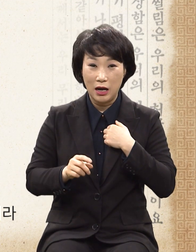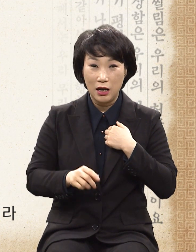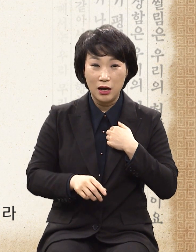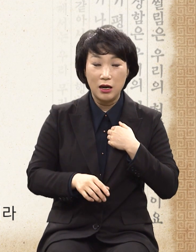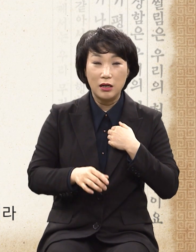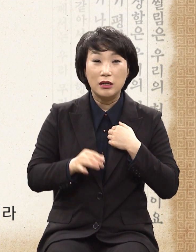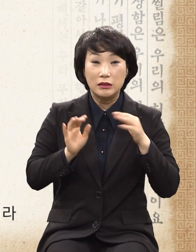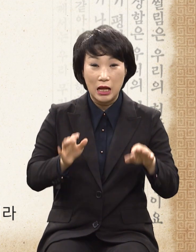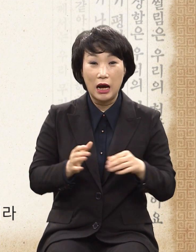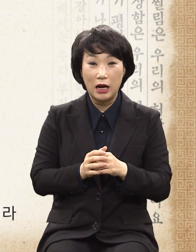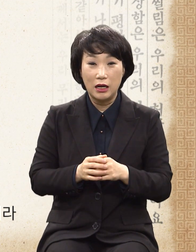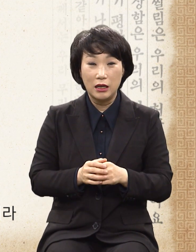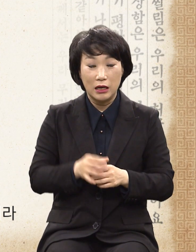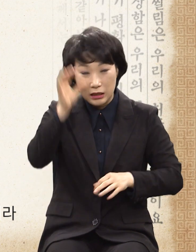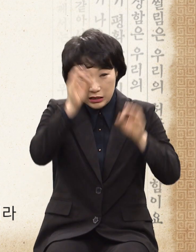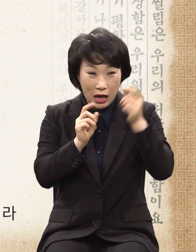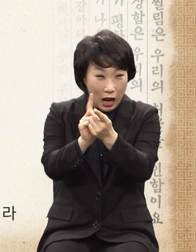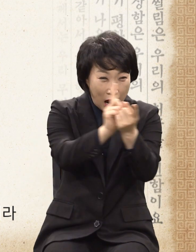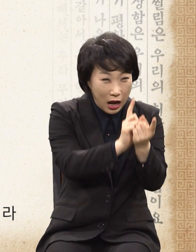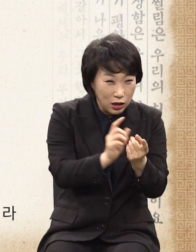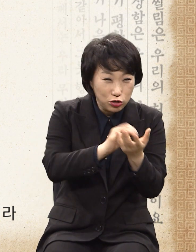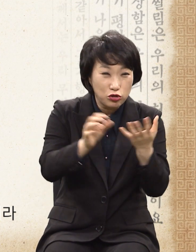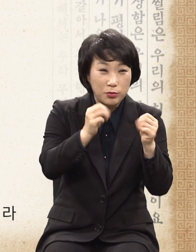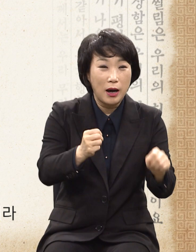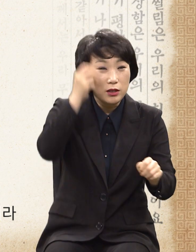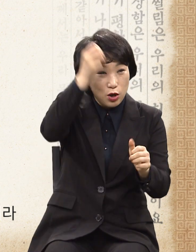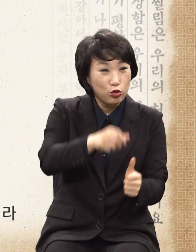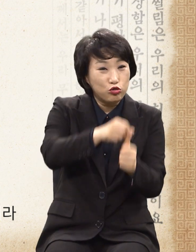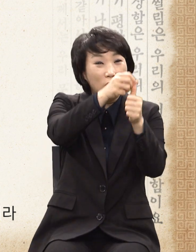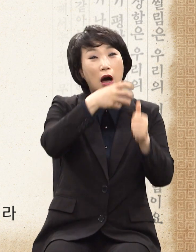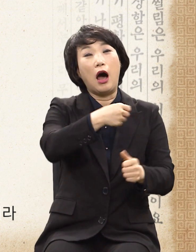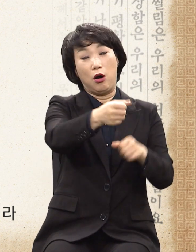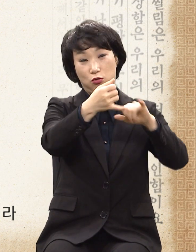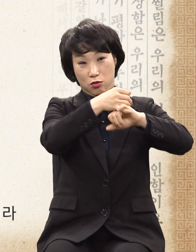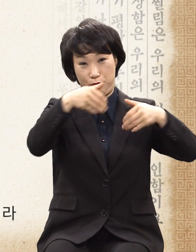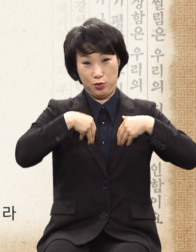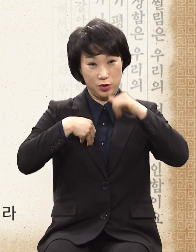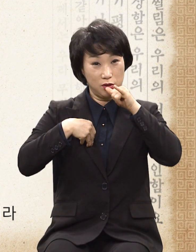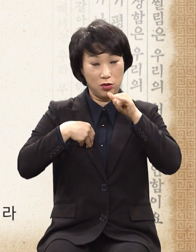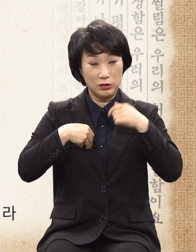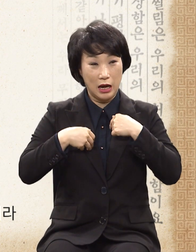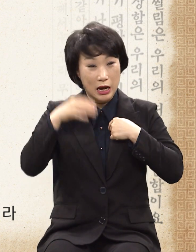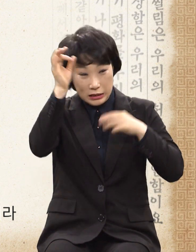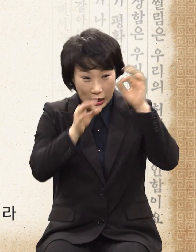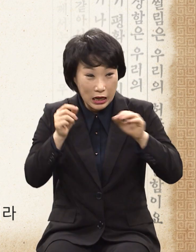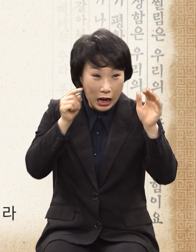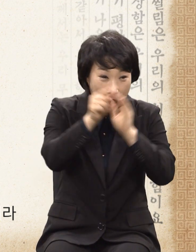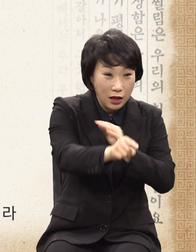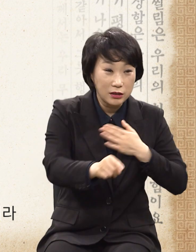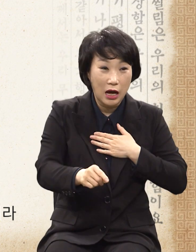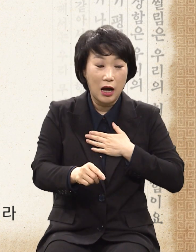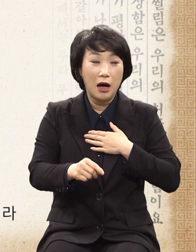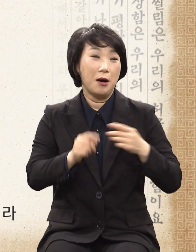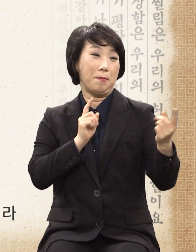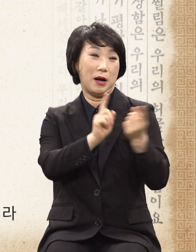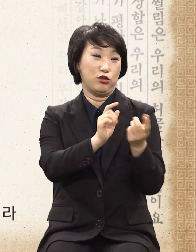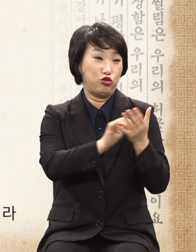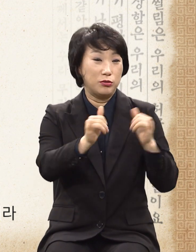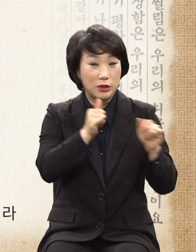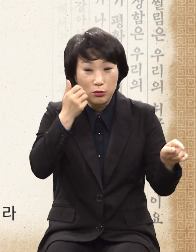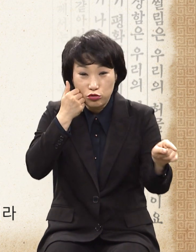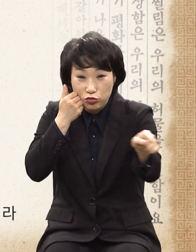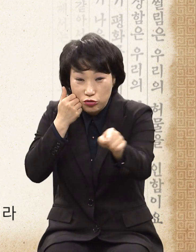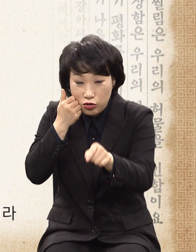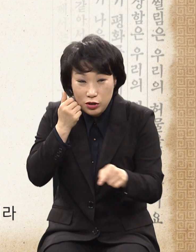내가 찾아가는 수많은 영혼들이 구원받아야 된다. 내가 찾아가서 나를 만나는 수많은 사람들이